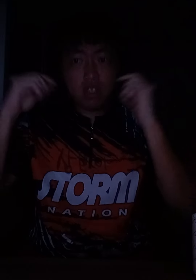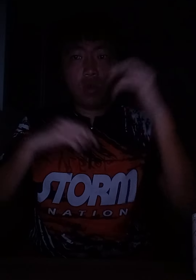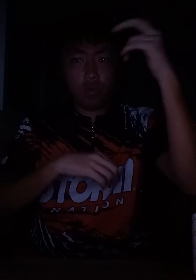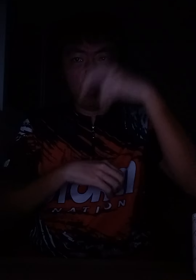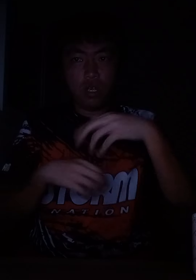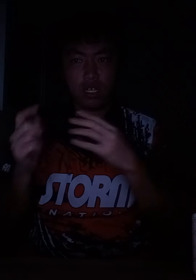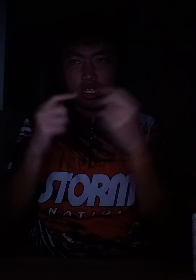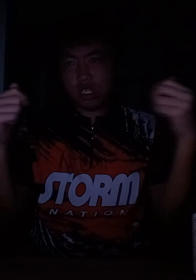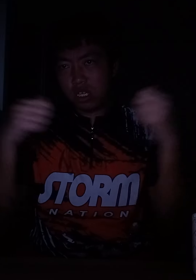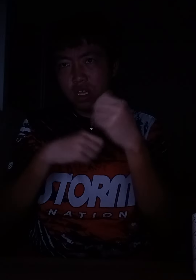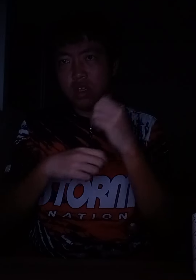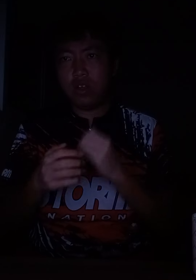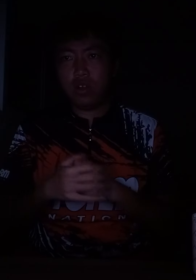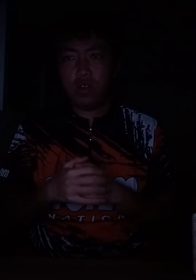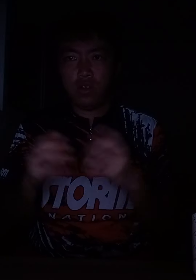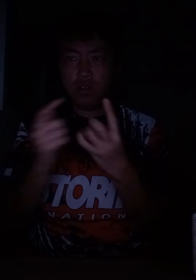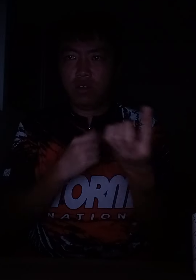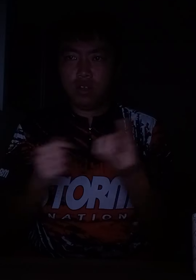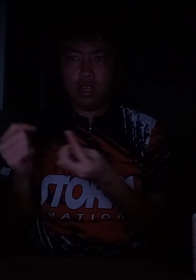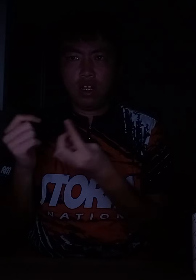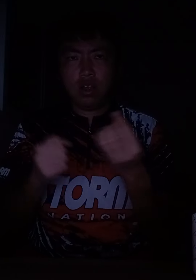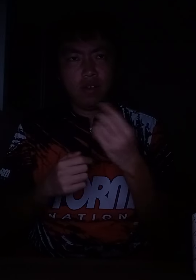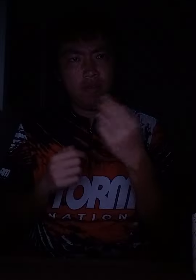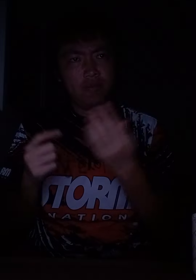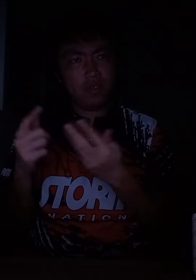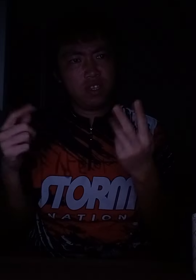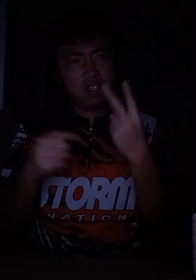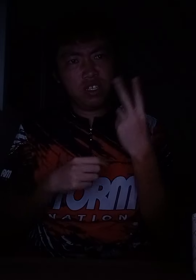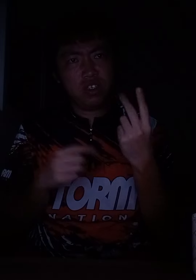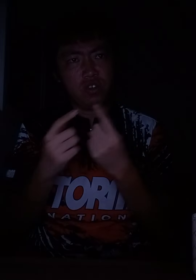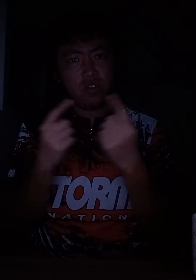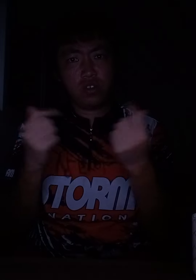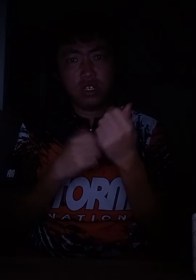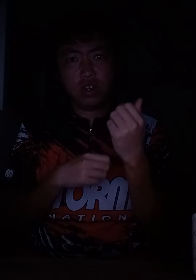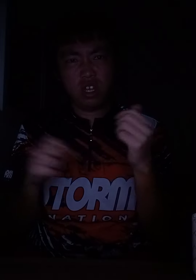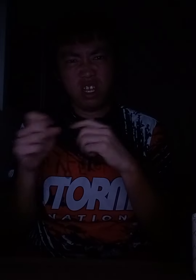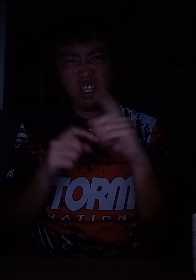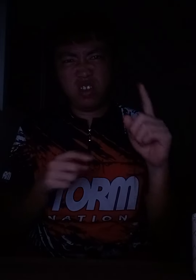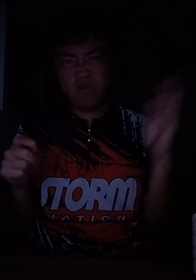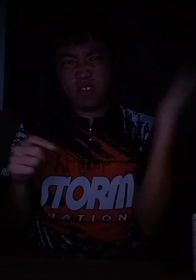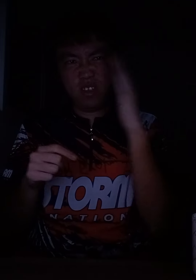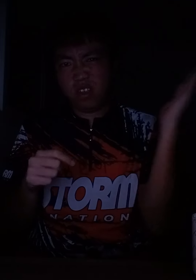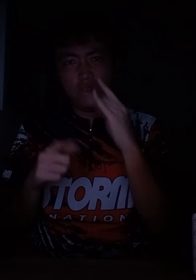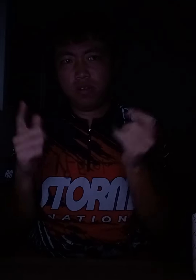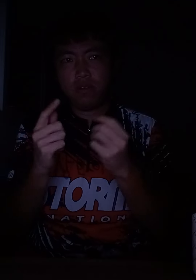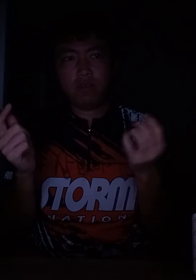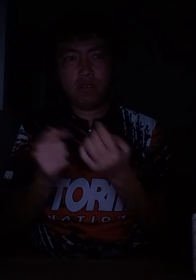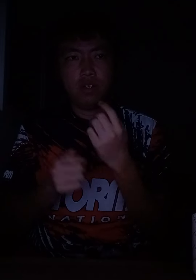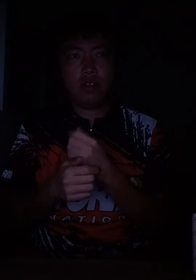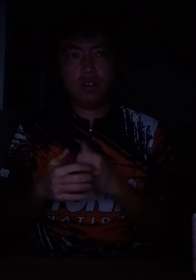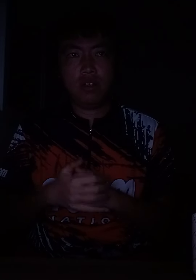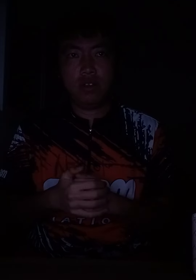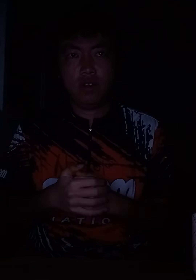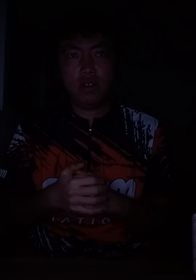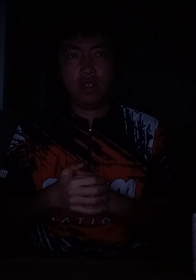영무원들과 실랑이 하다가 폭행한 것을 모자라 이틀 뒤에는 영무실을 찾아와 뺨까지 때리고 욕설을 퍼부었습니다. 김경수